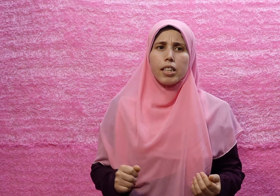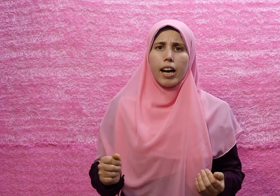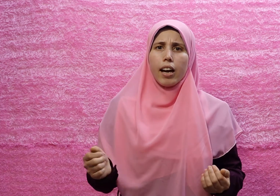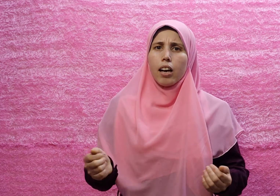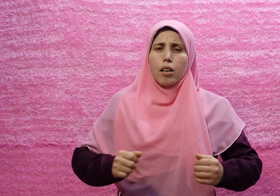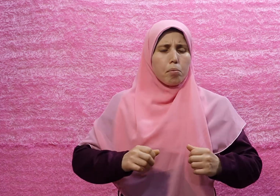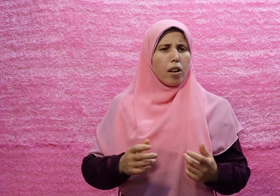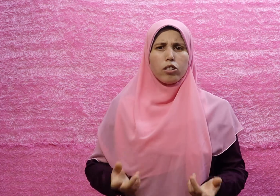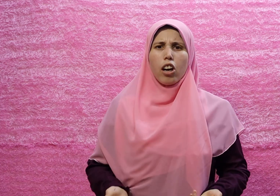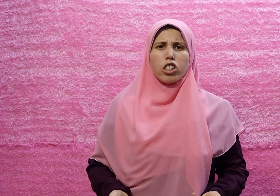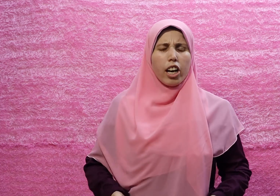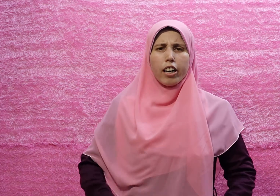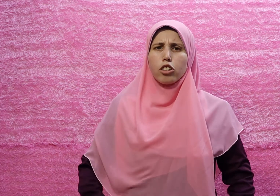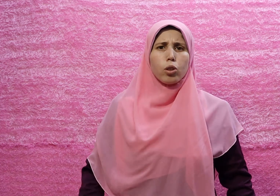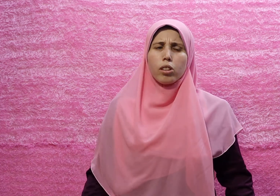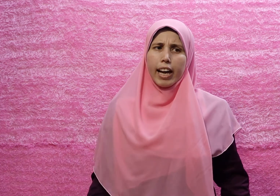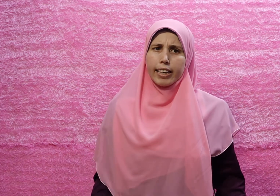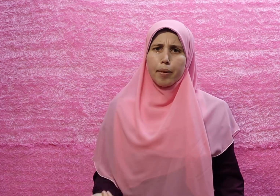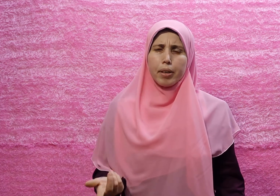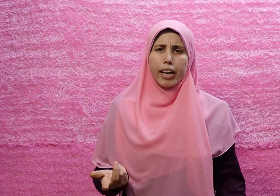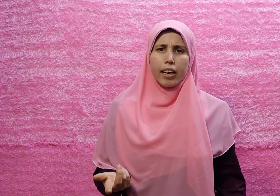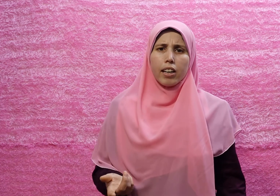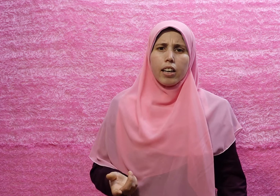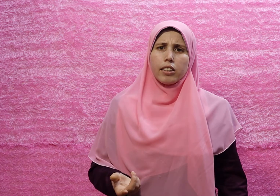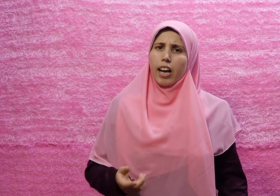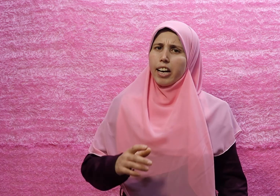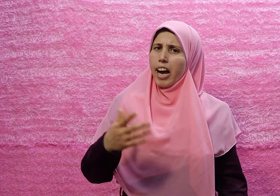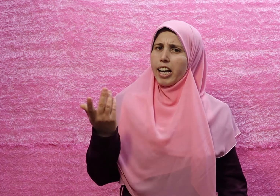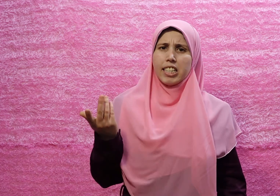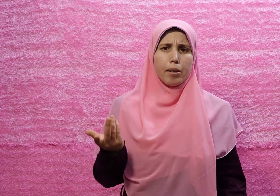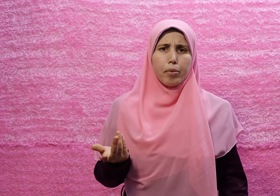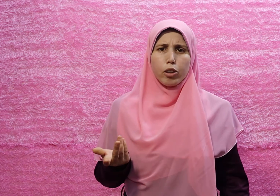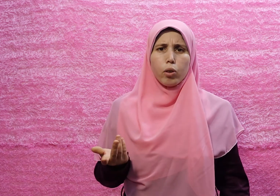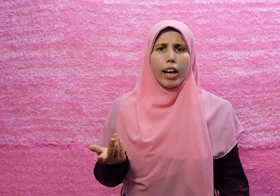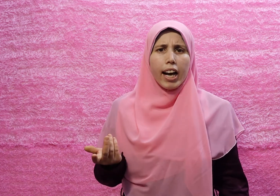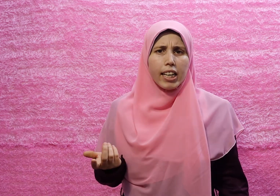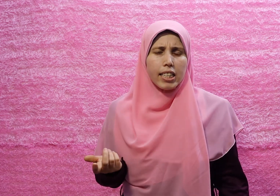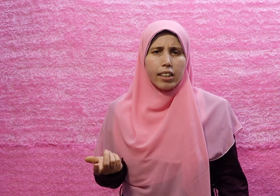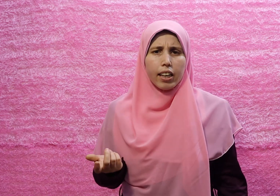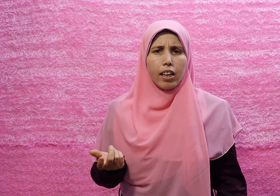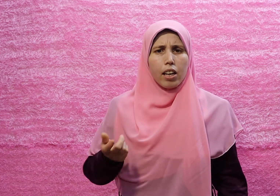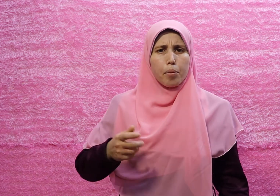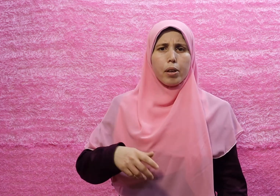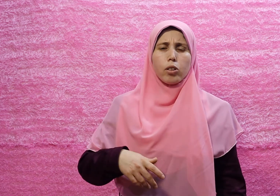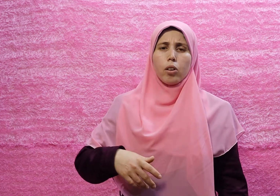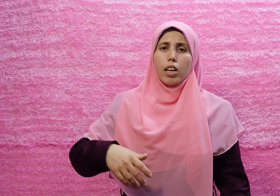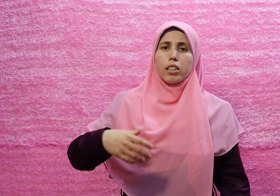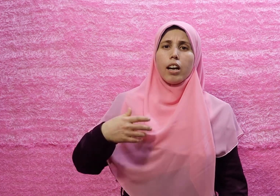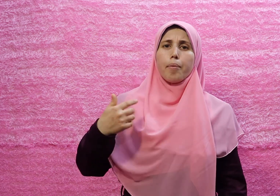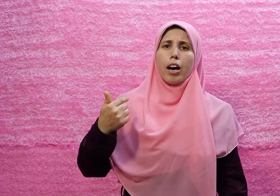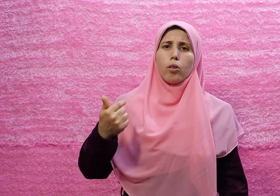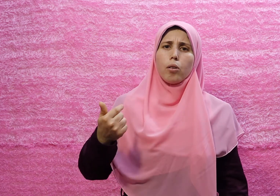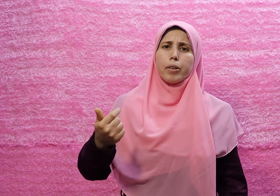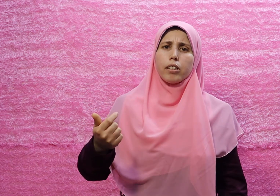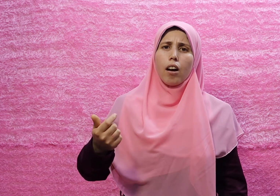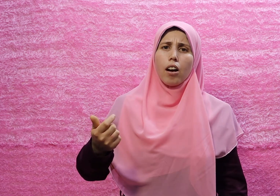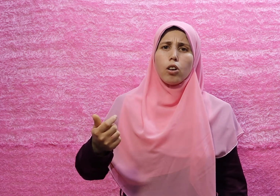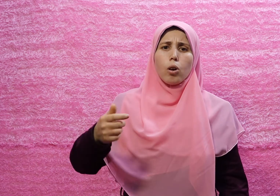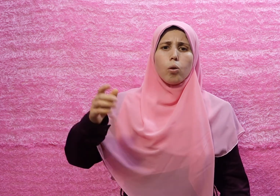لأ مرضاش، أنا نسجد لآدم ليه؟ ده أنا أحسن منه. أنا أحسن إيه؟ منه. ده أنا مخلوق من نار